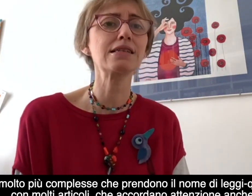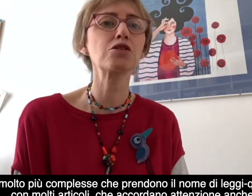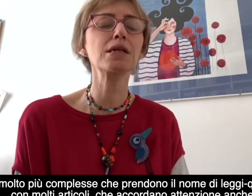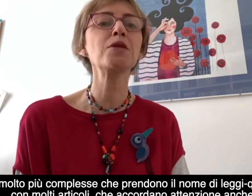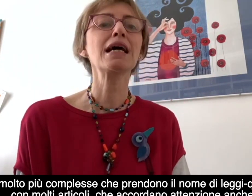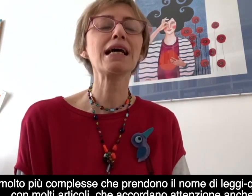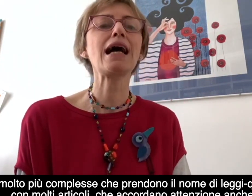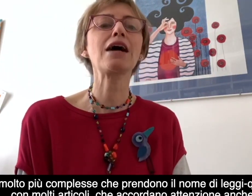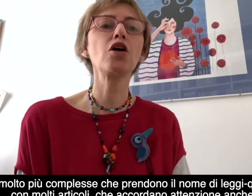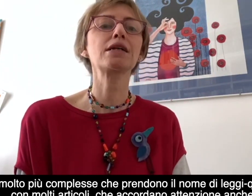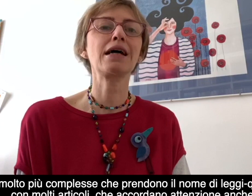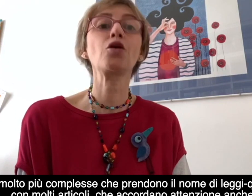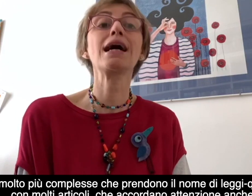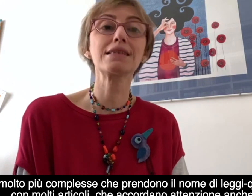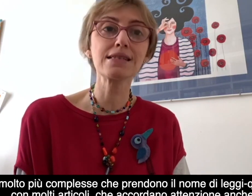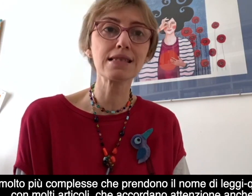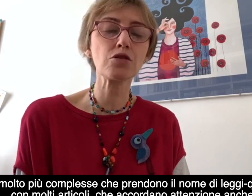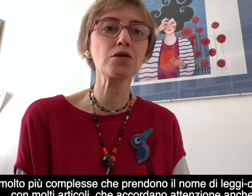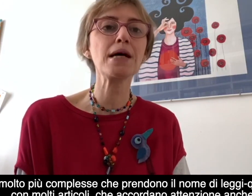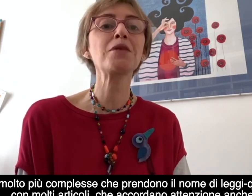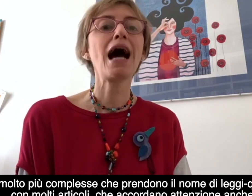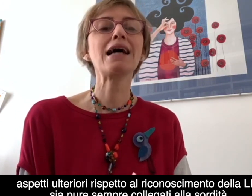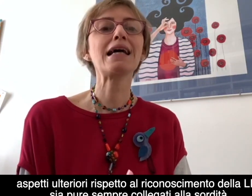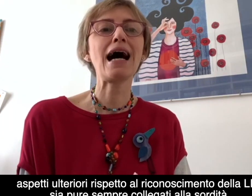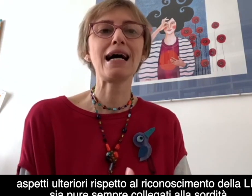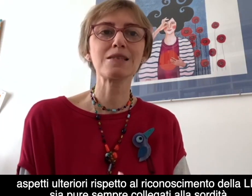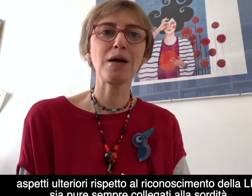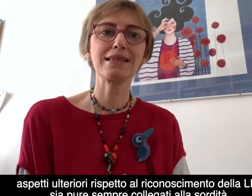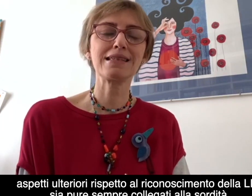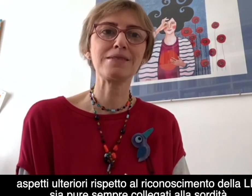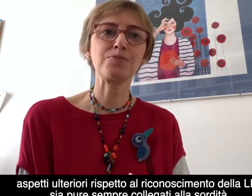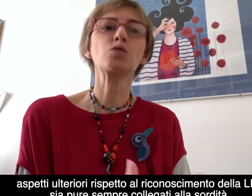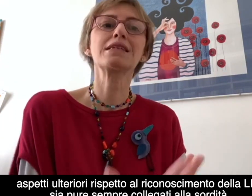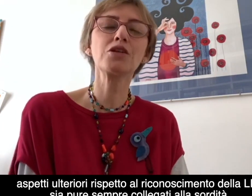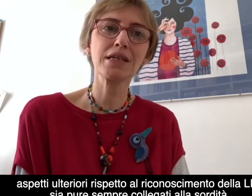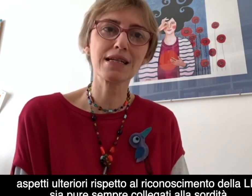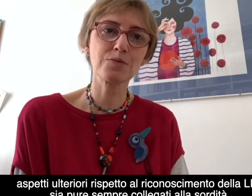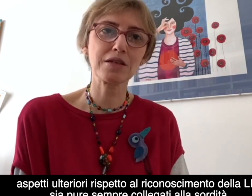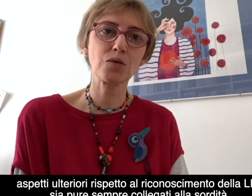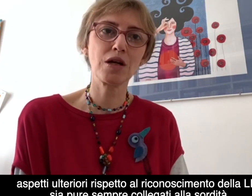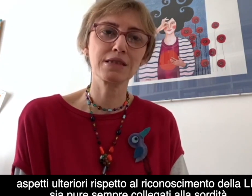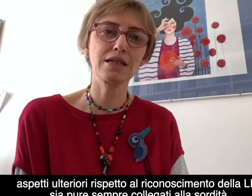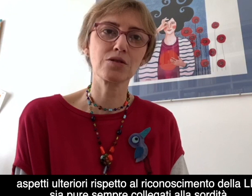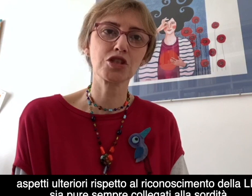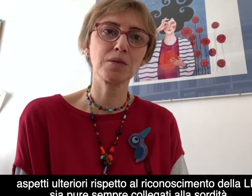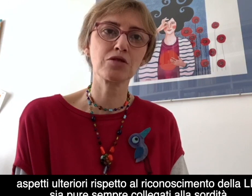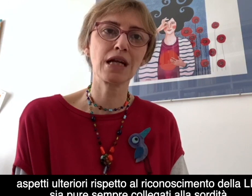che accordano attenzione anche a aspetti ulteriori rispetto a quello del riconoscimento della